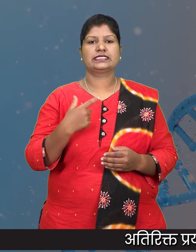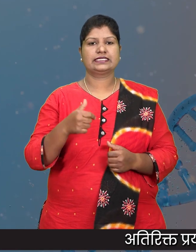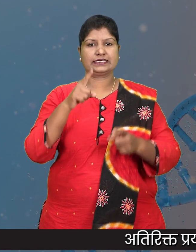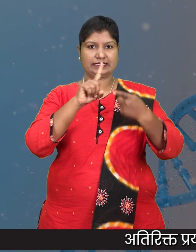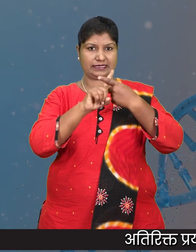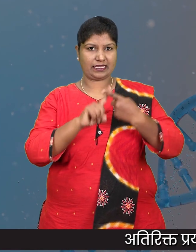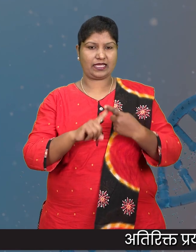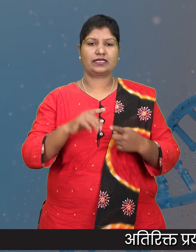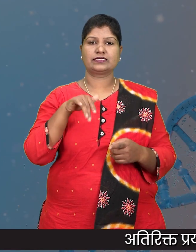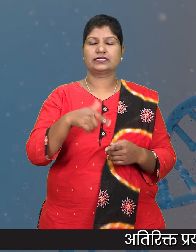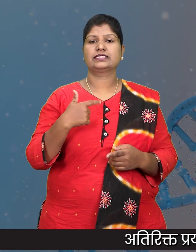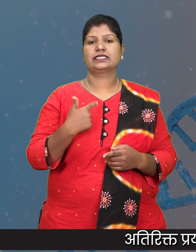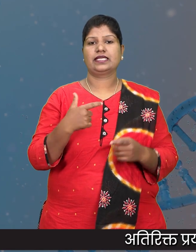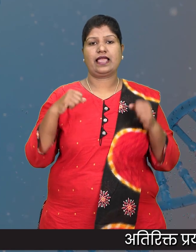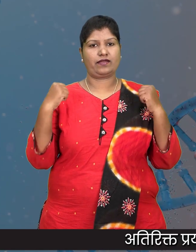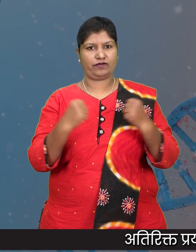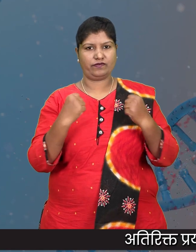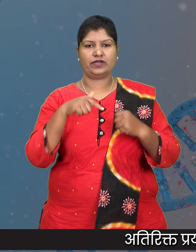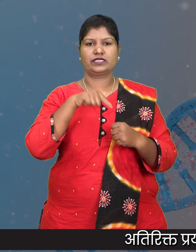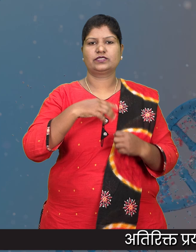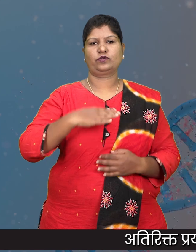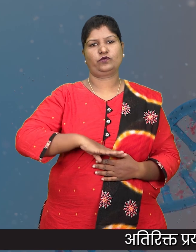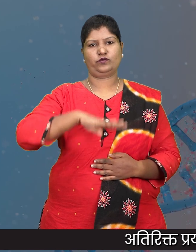करने के लिए मजबूर करती है।